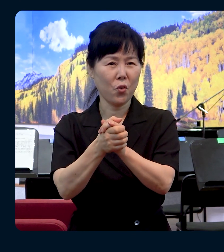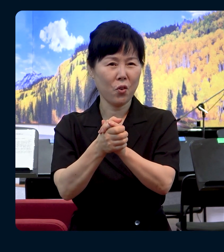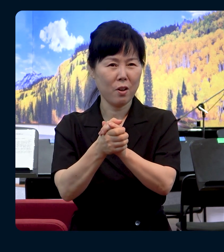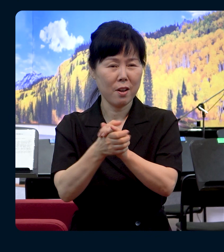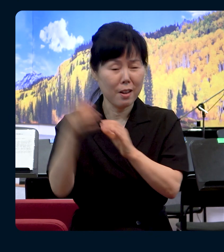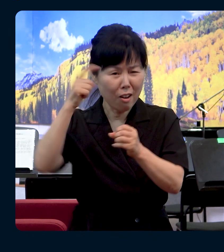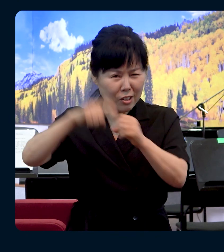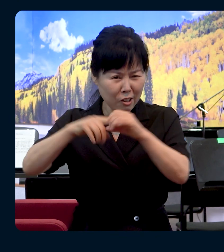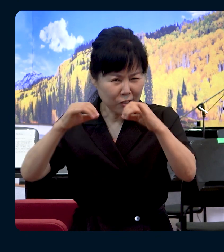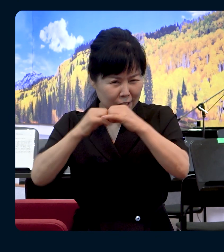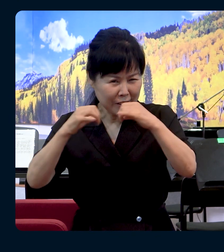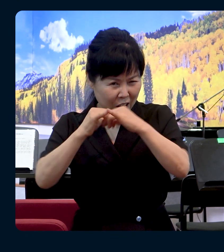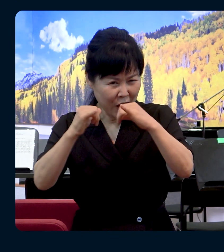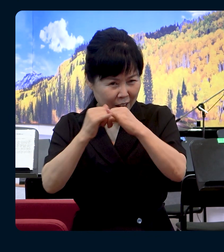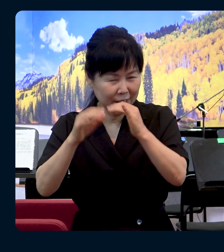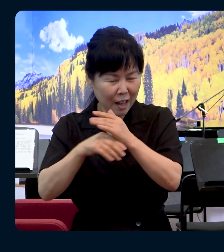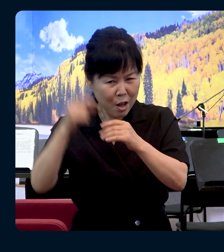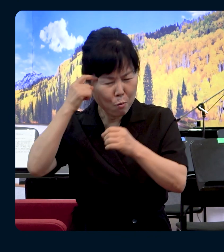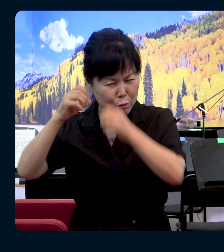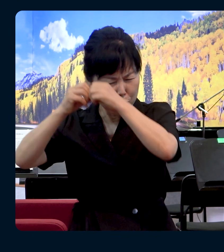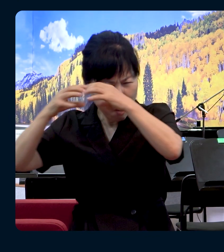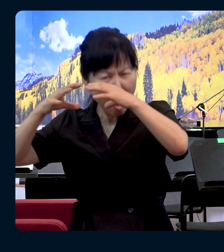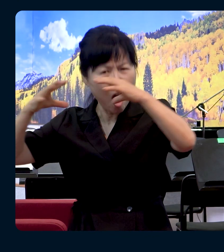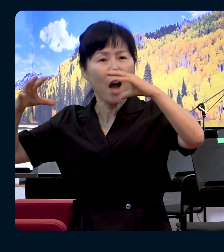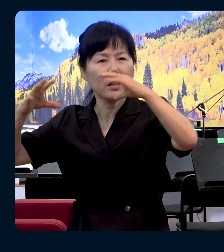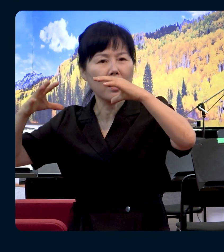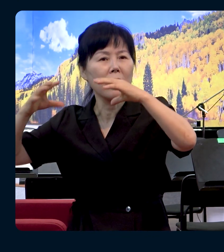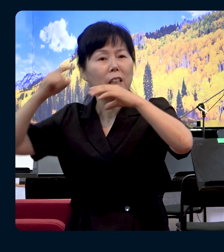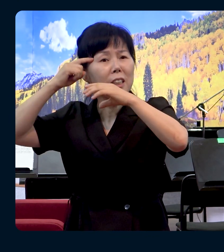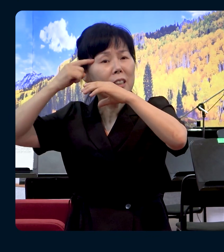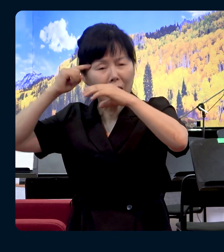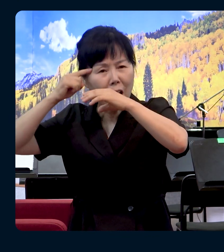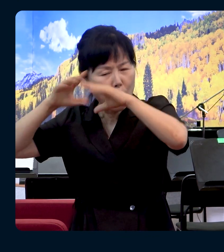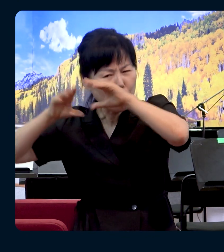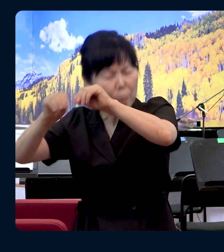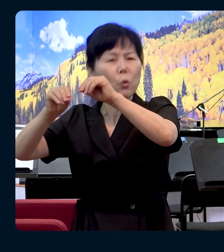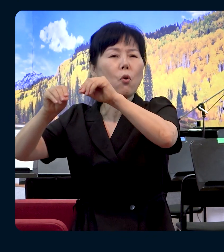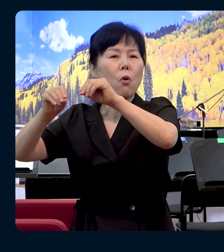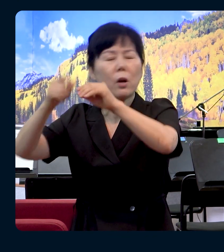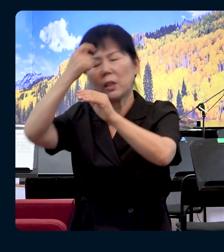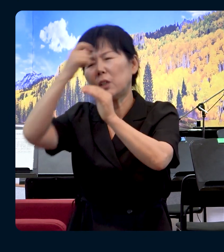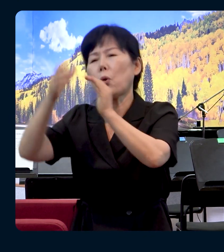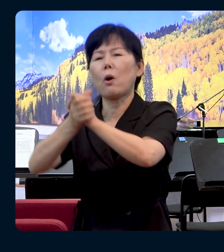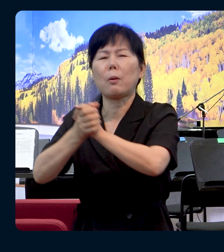때는 생각하지 말고 기도하라예요. 생각하지 말고 기도하라.